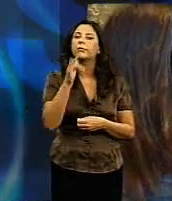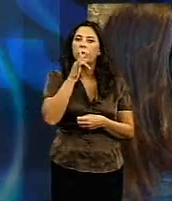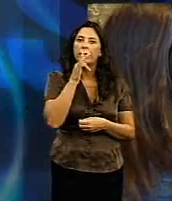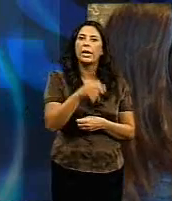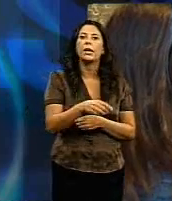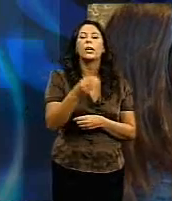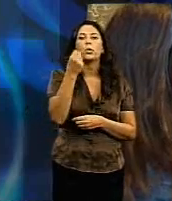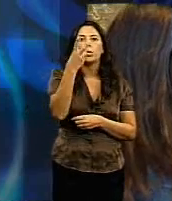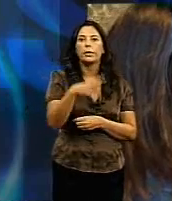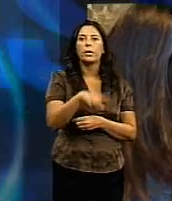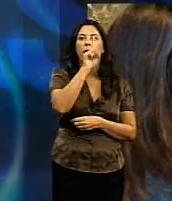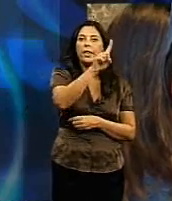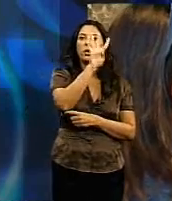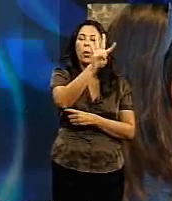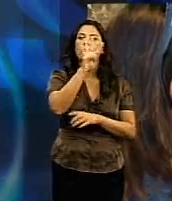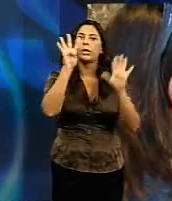en el abrumador censo de